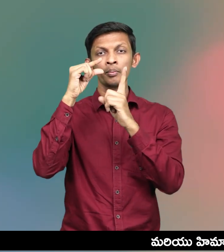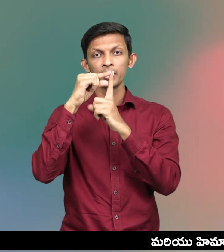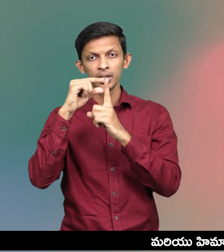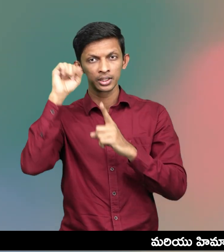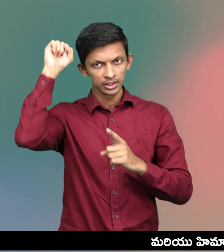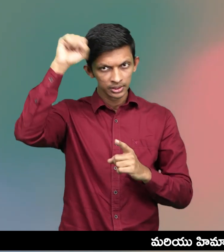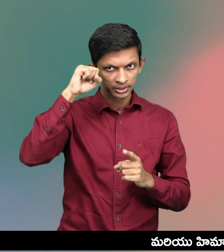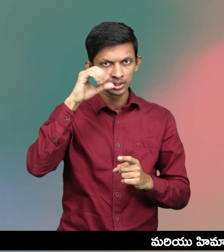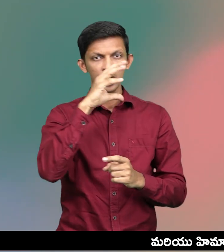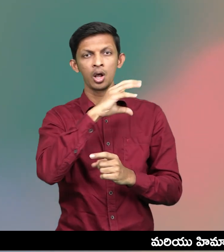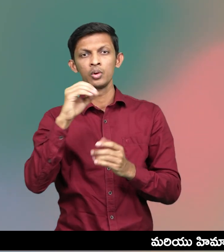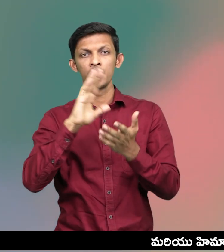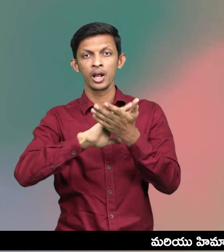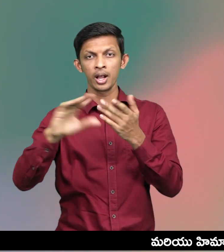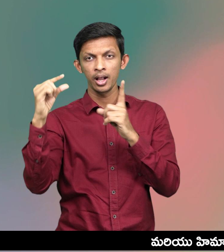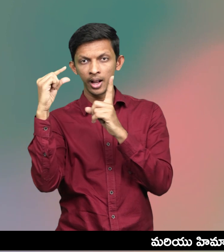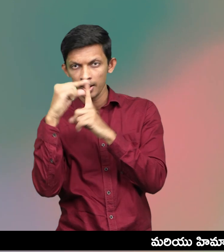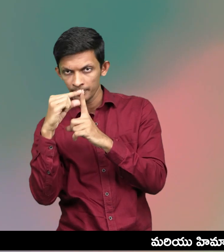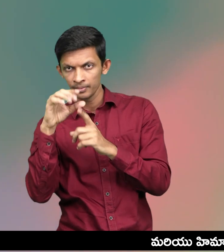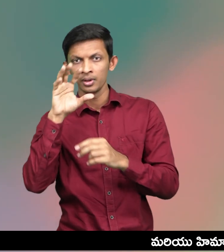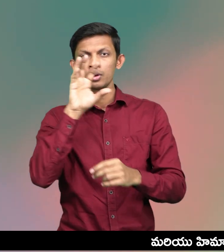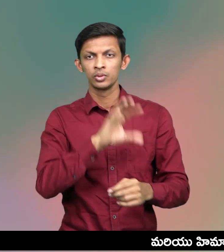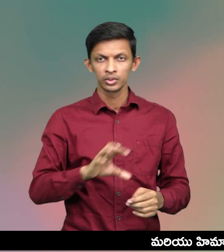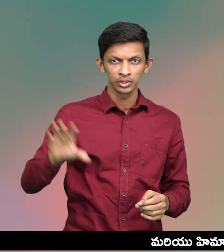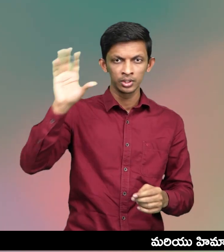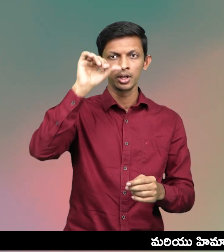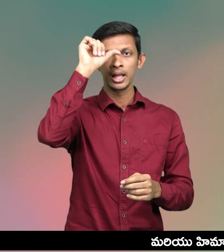మరియు హిమాచల్ ప్రదేశ్, భారతదేశ రాష్ట్రాలు.